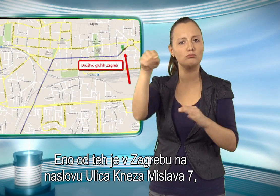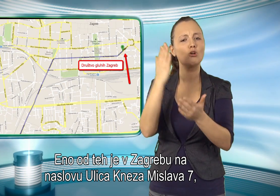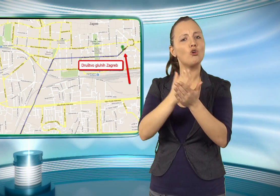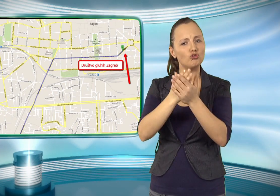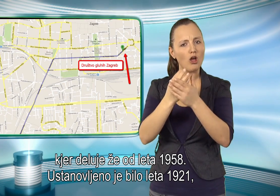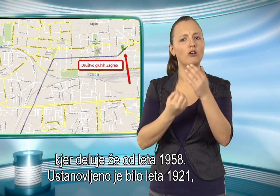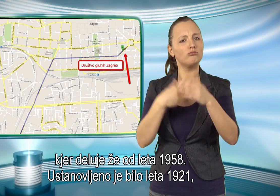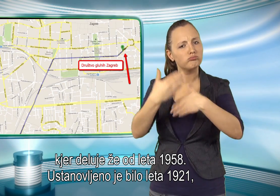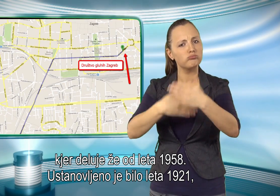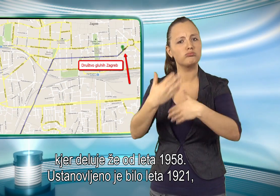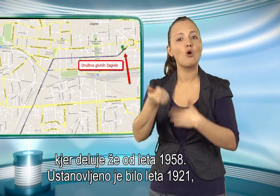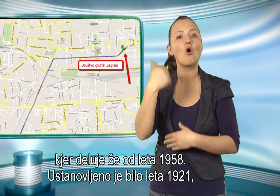1958.